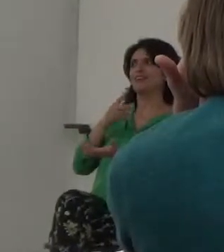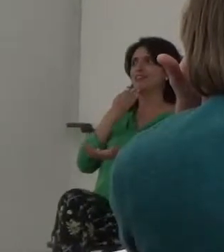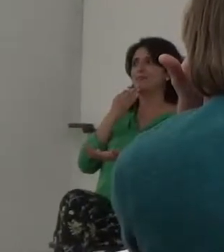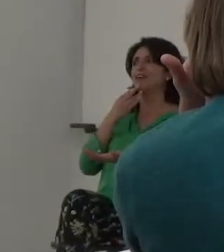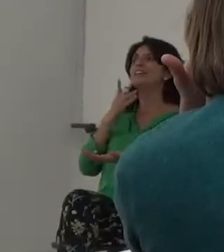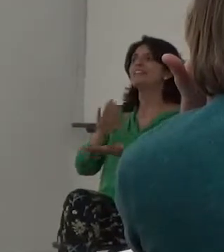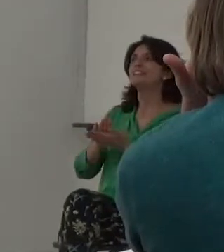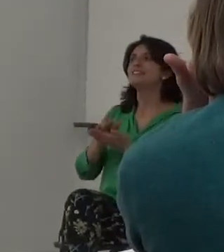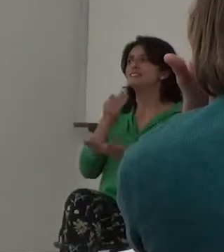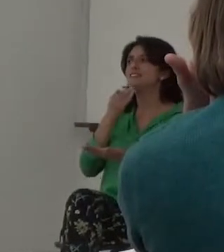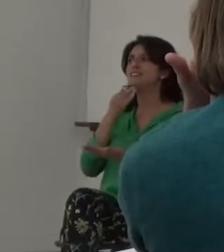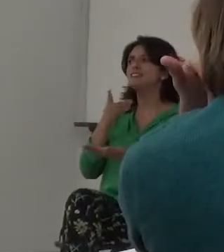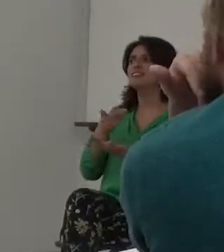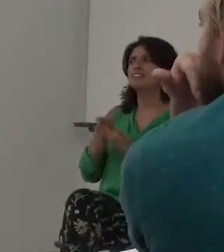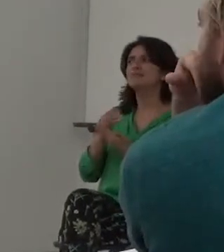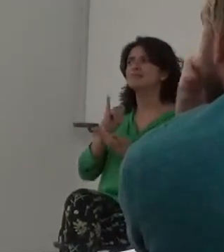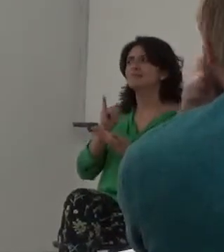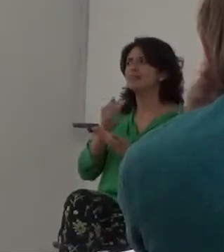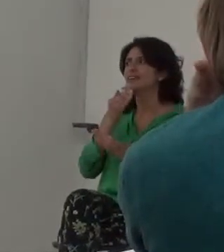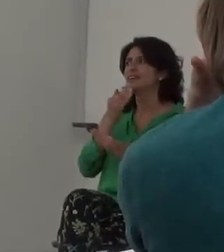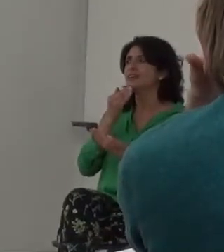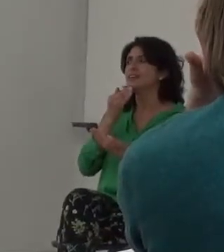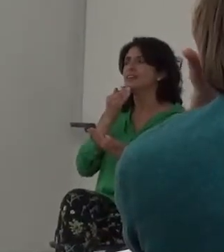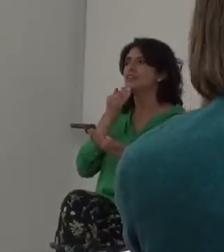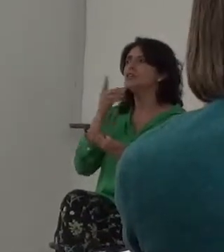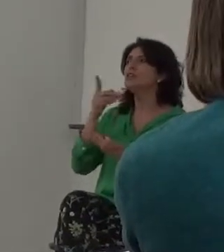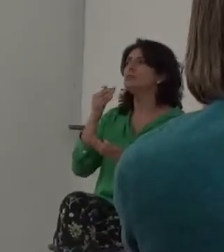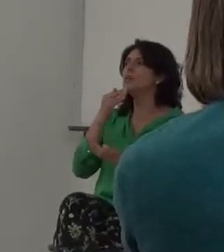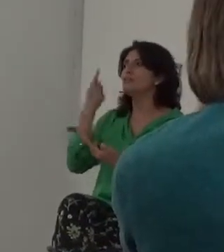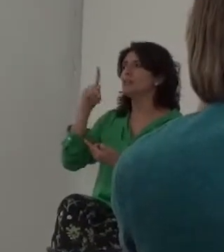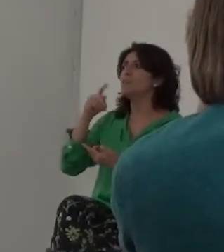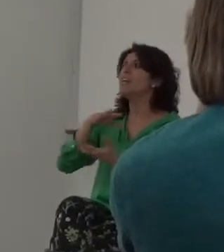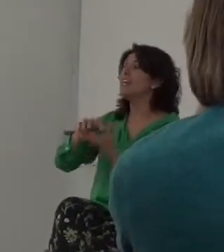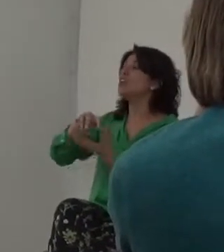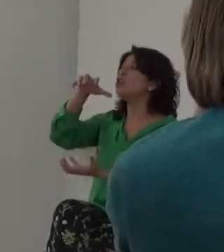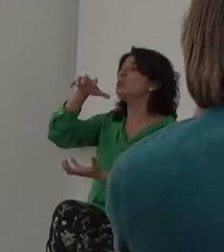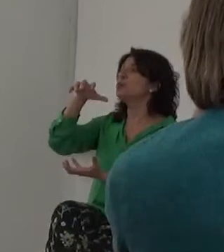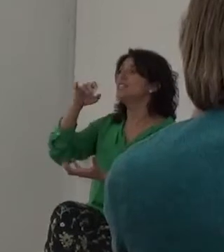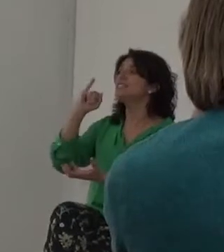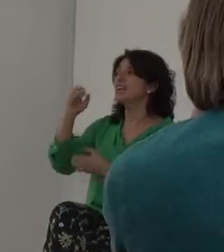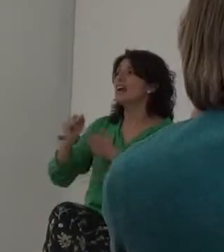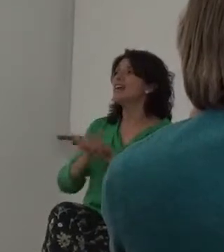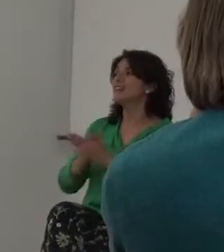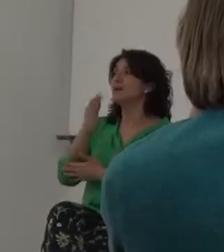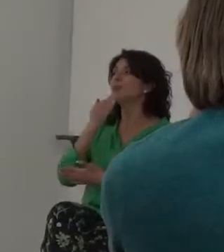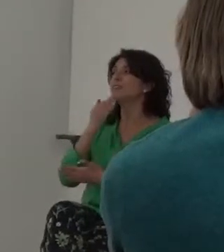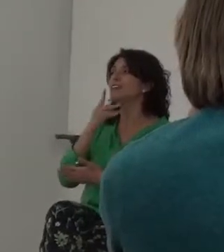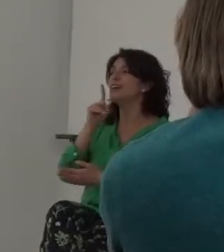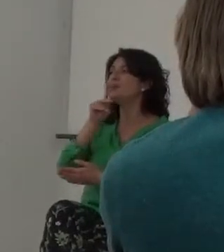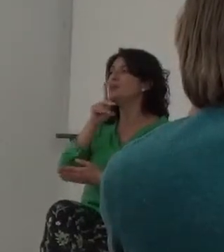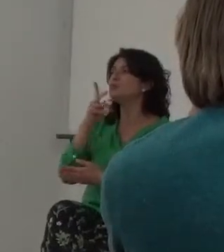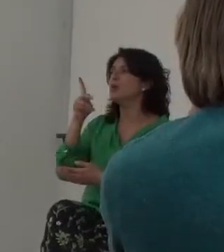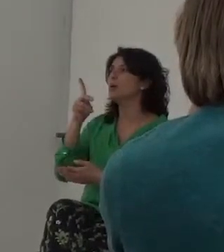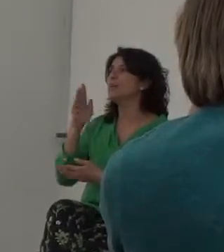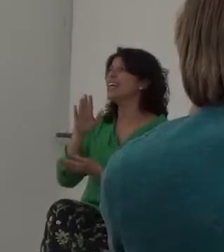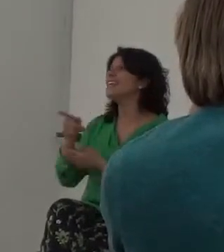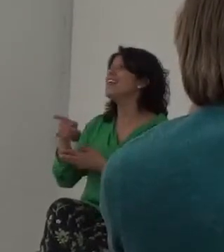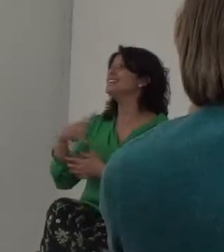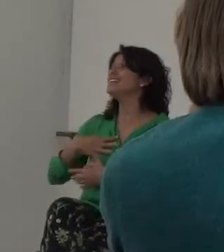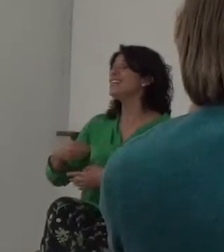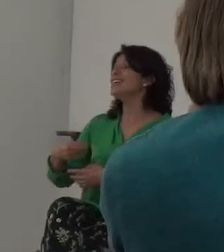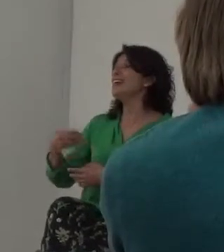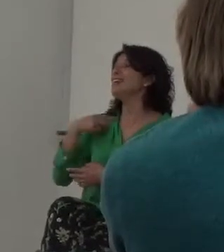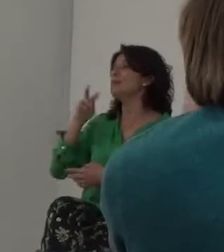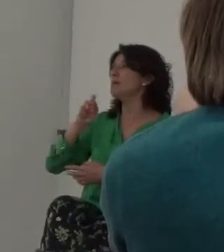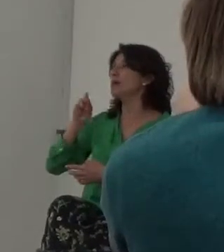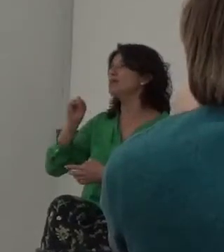Pues sí. experiencia, ¿podía ser o lo entendí mal? Sí, tiene 14 años de edad, entonces. No, pero No, en el cuerpo inicial también bien. teníamos que ella